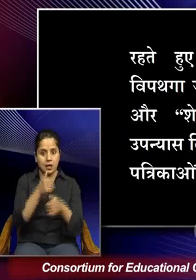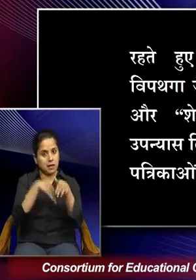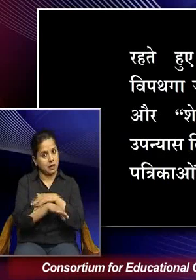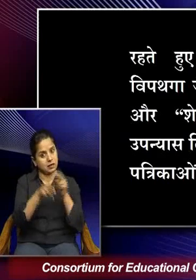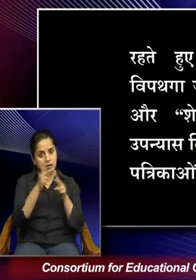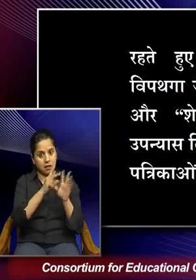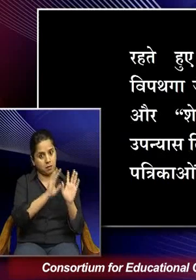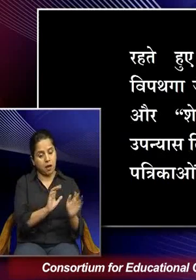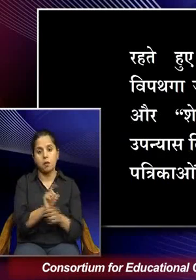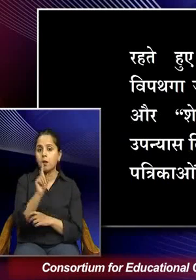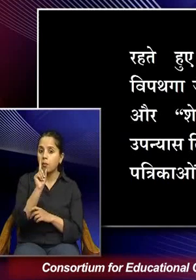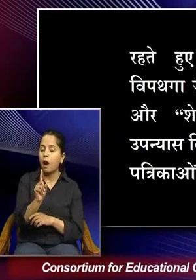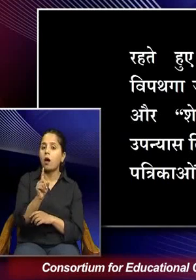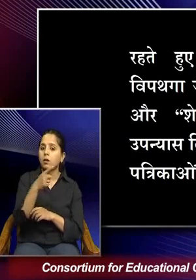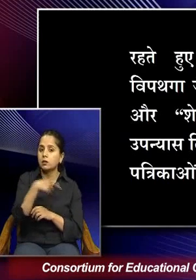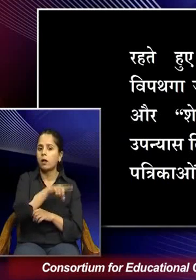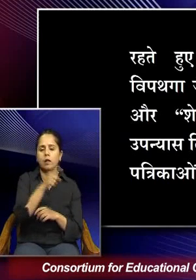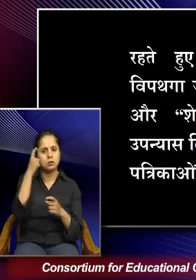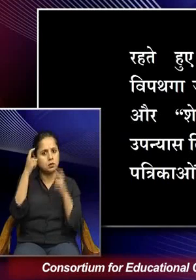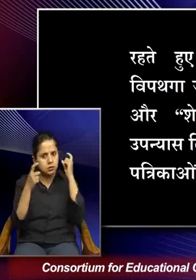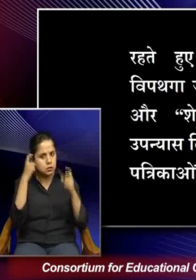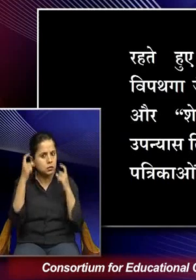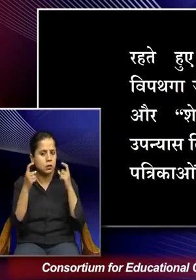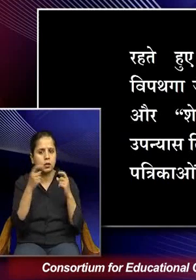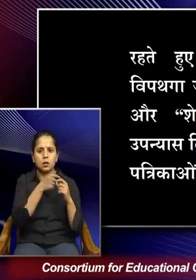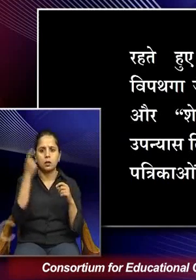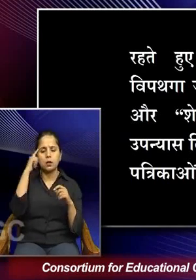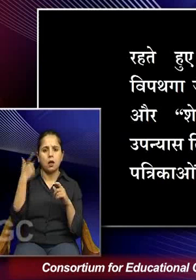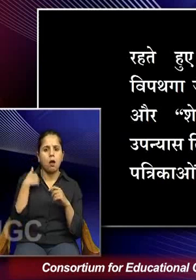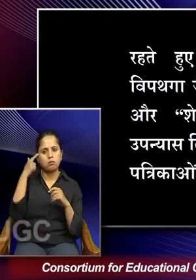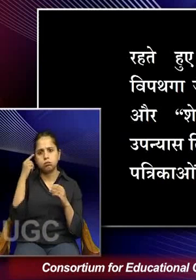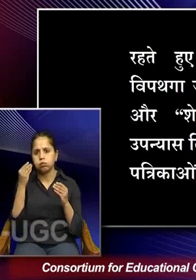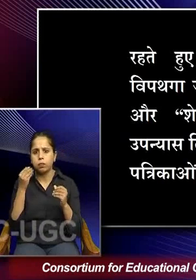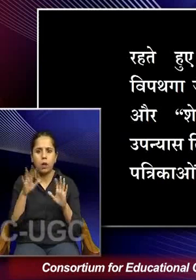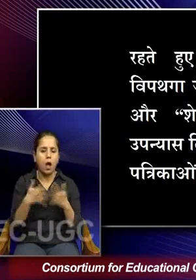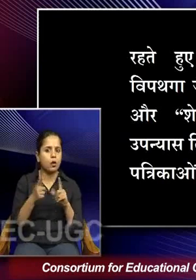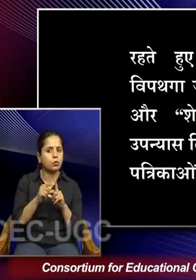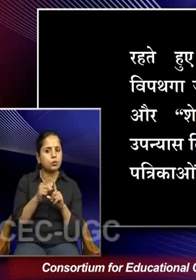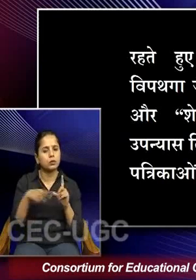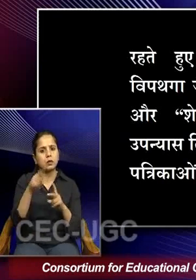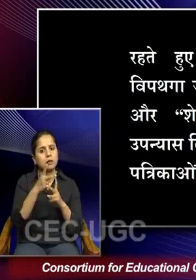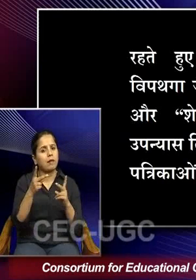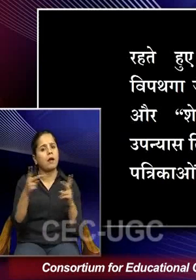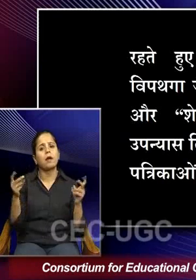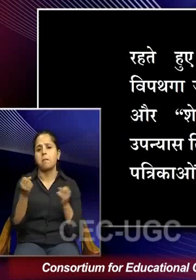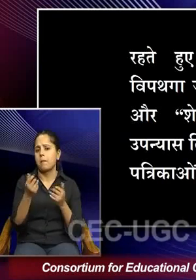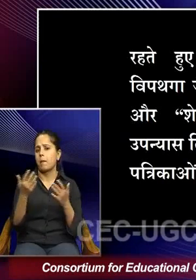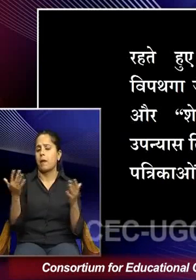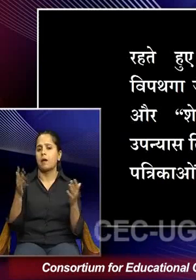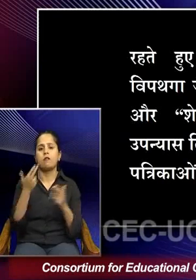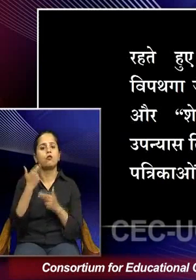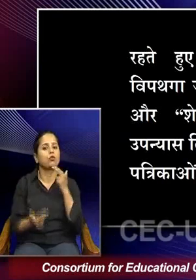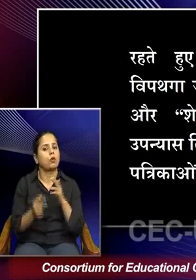उन्होंने चिंता विपत्र जैसी अनेक विलक्षण कहानी